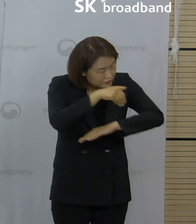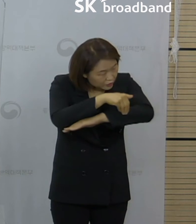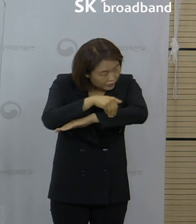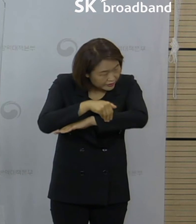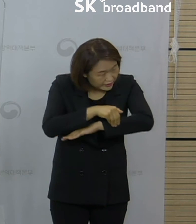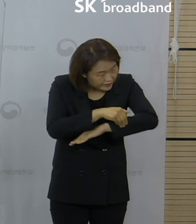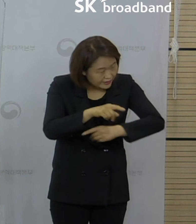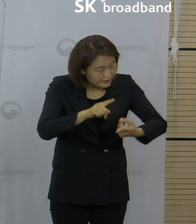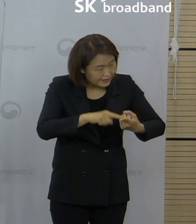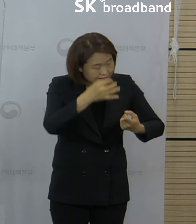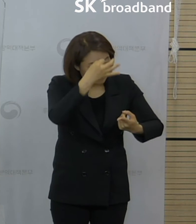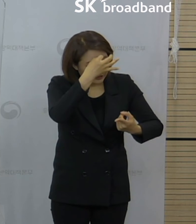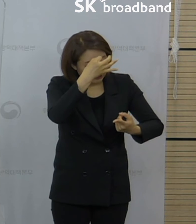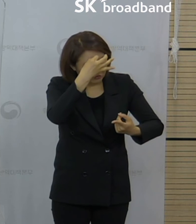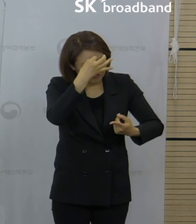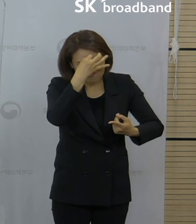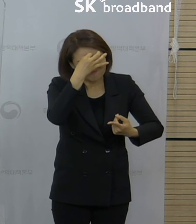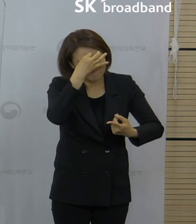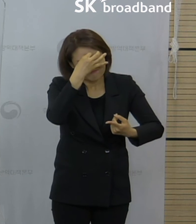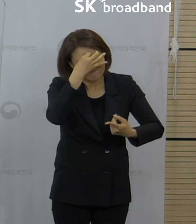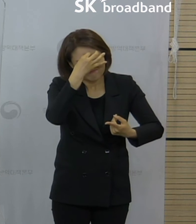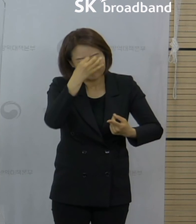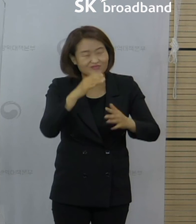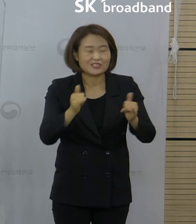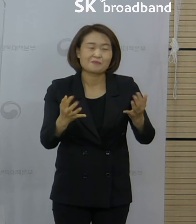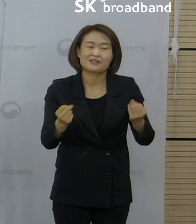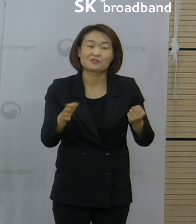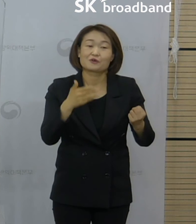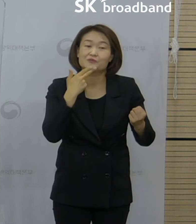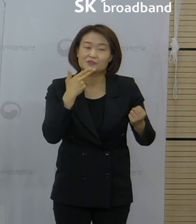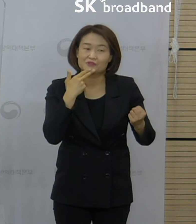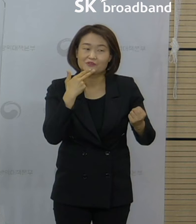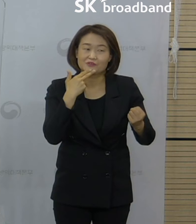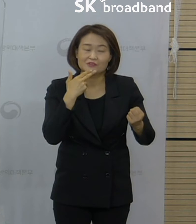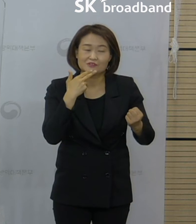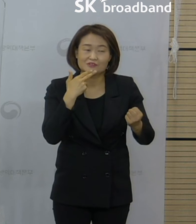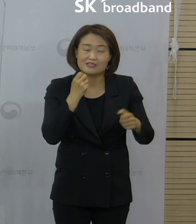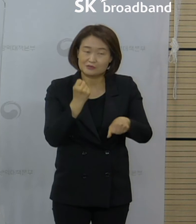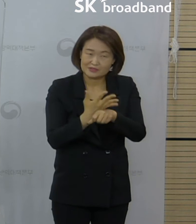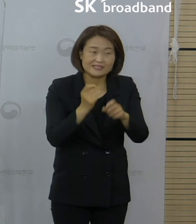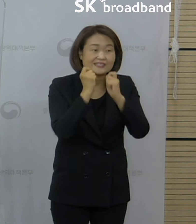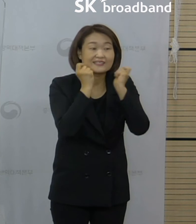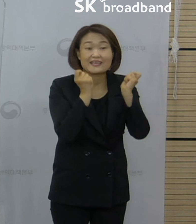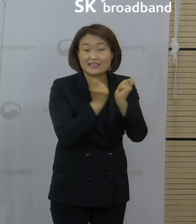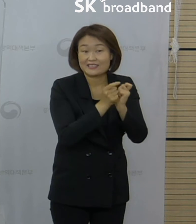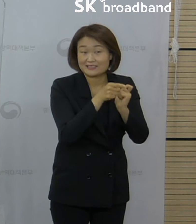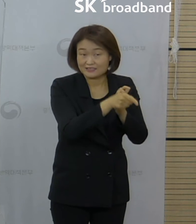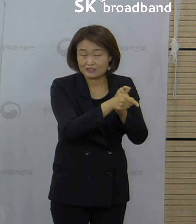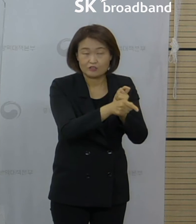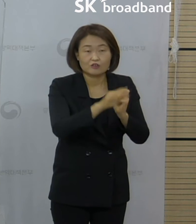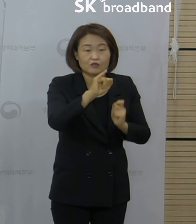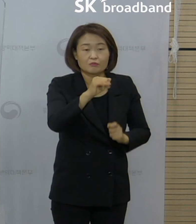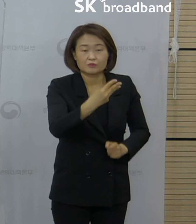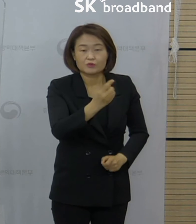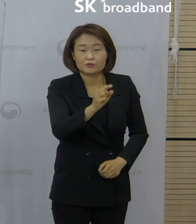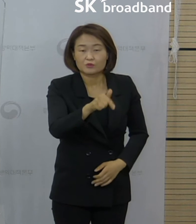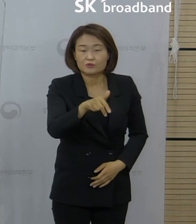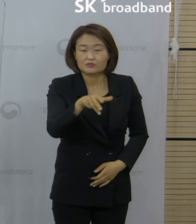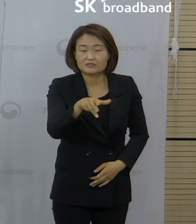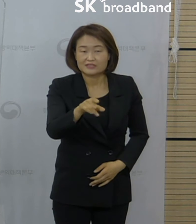그 기술적인 그 지식은 많이 없어서 민간에 있는 그 블록체인 기술 중에 블록체인 랩스라고